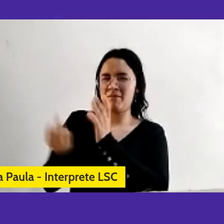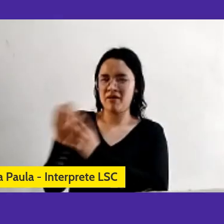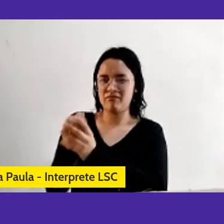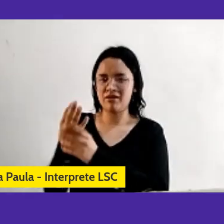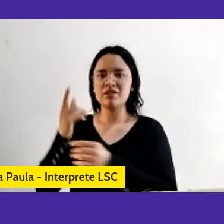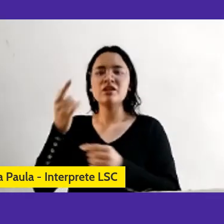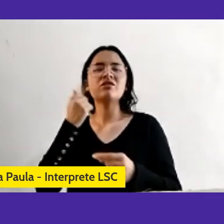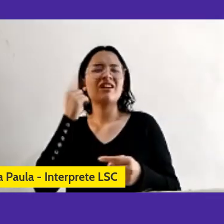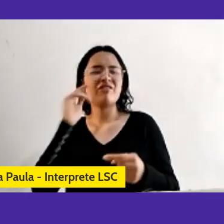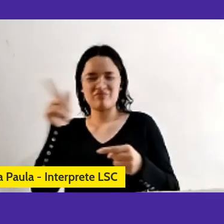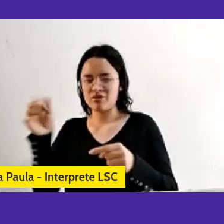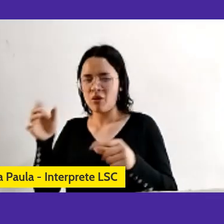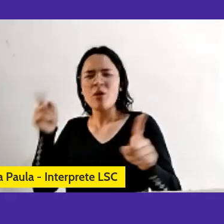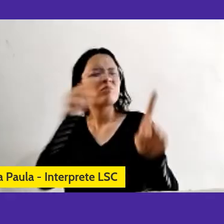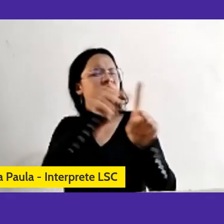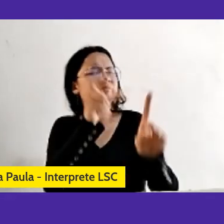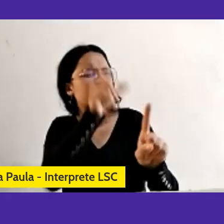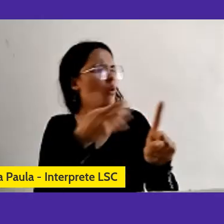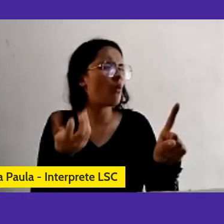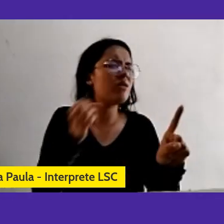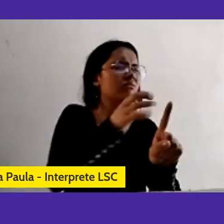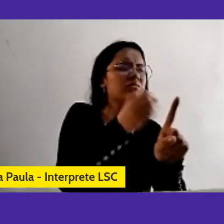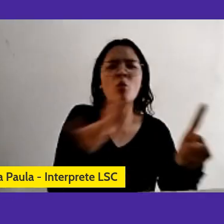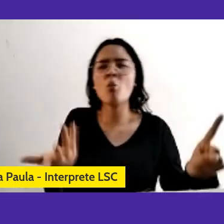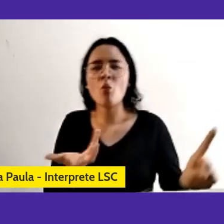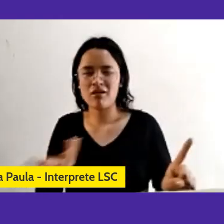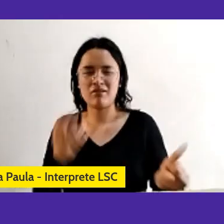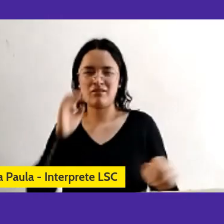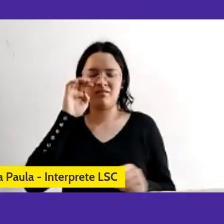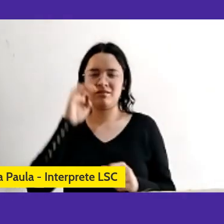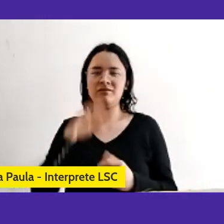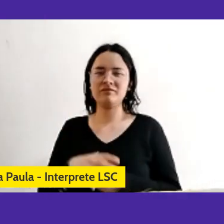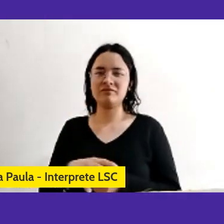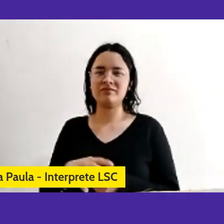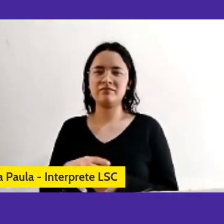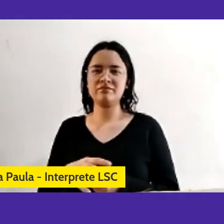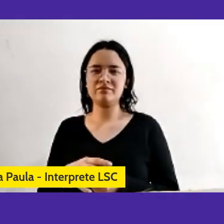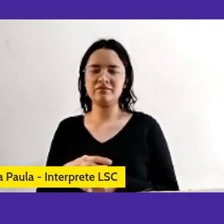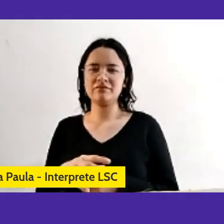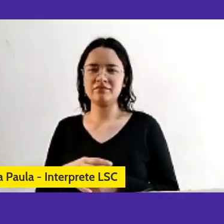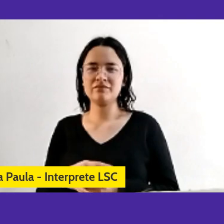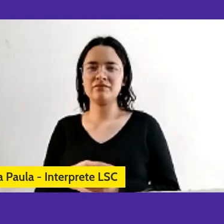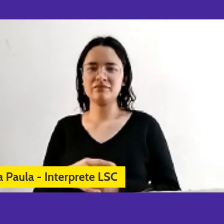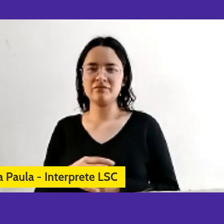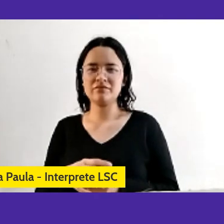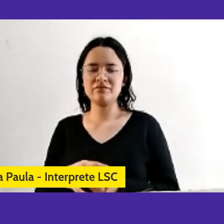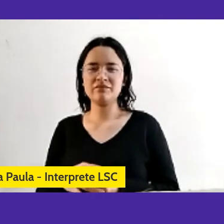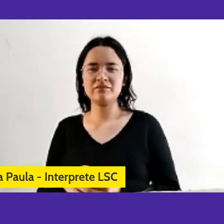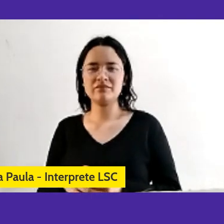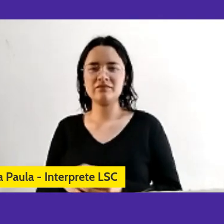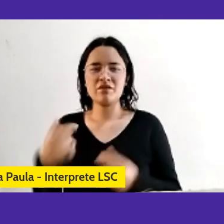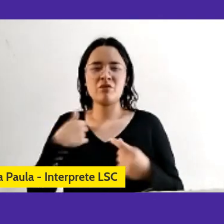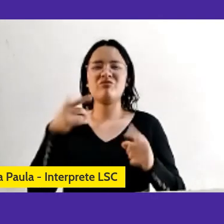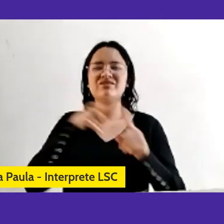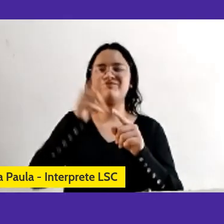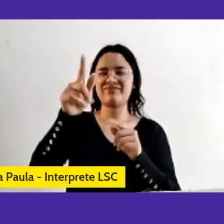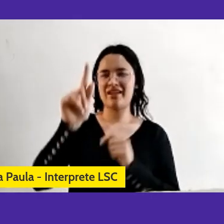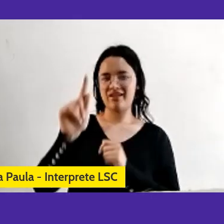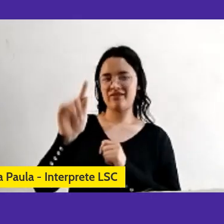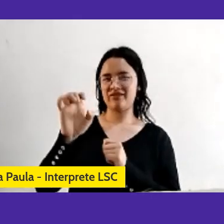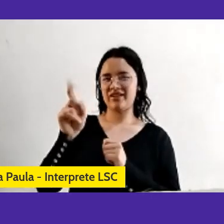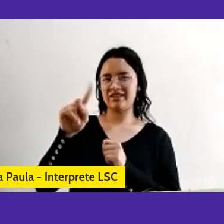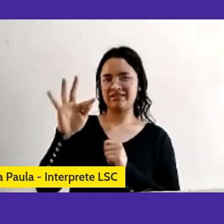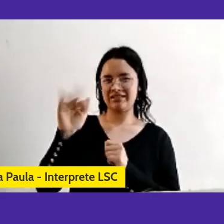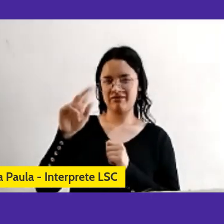qué público quiere apuntar. Porque también está la gente que dice, no, yo quiero hacer un cinearte, quiero apuntar a festivales, que es